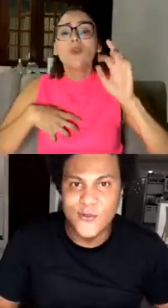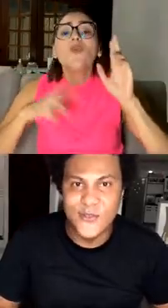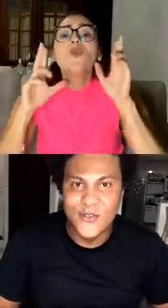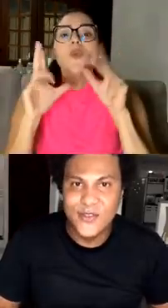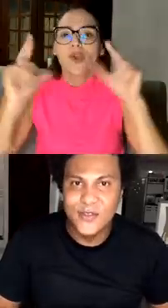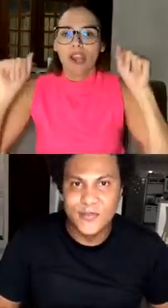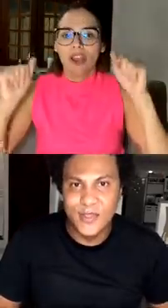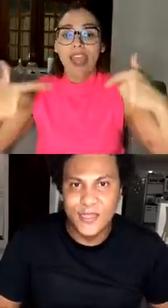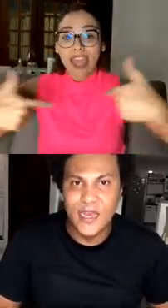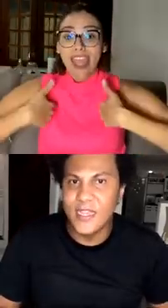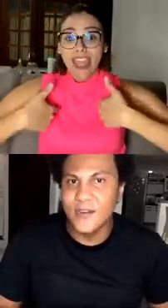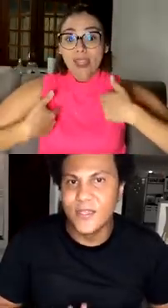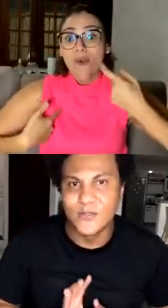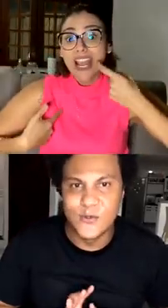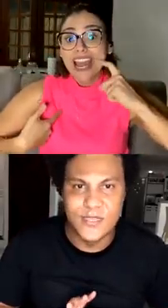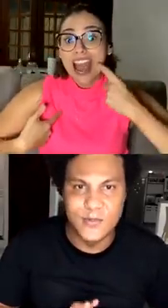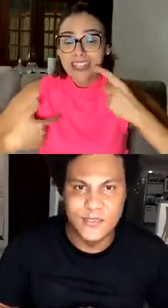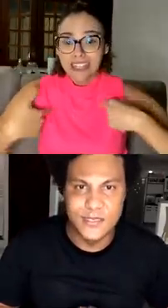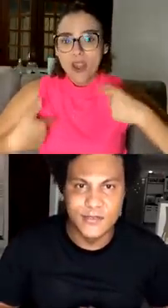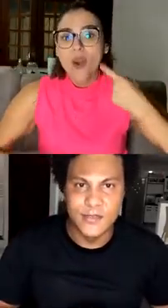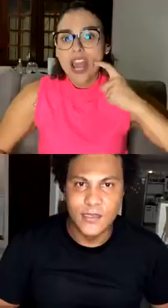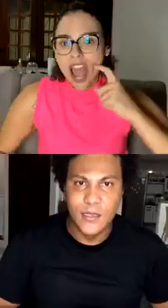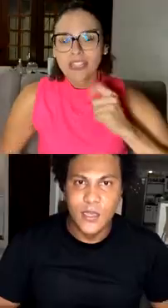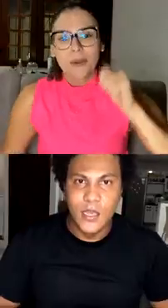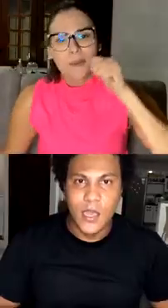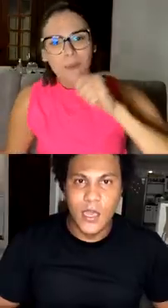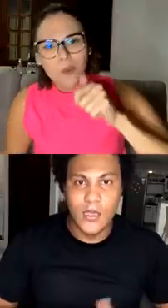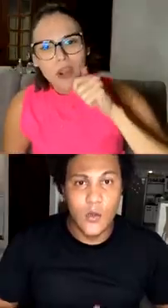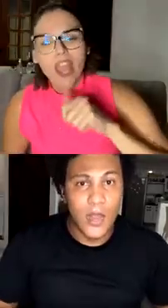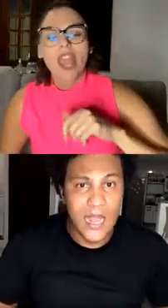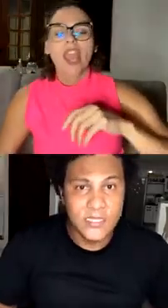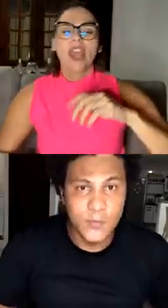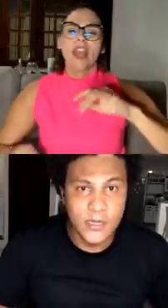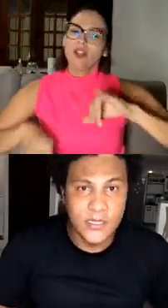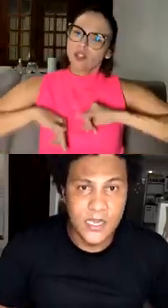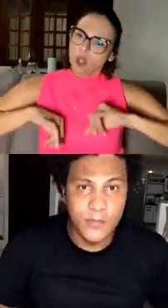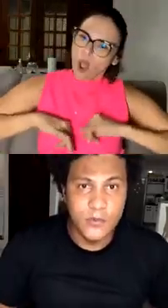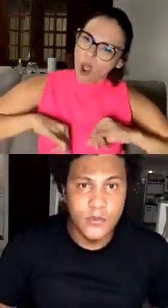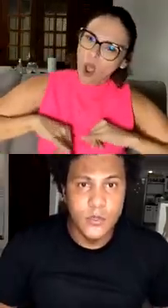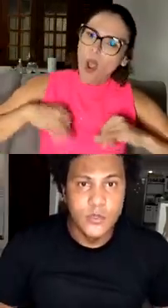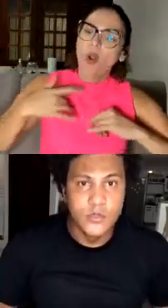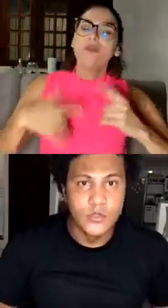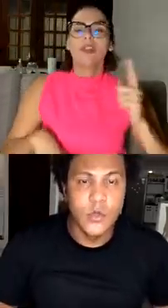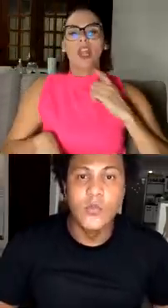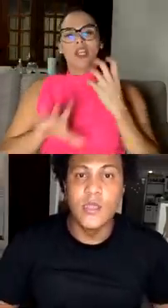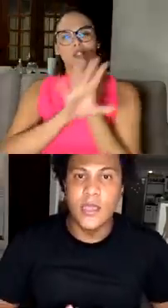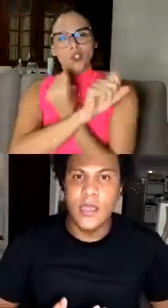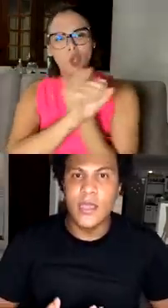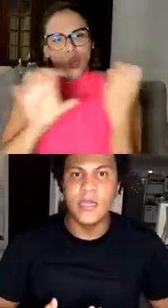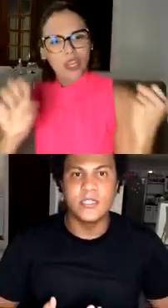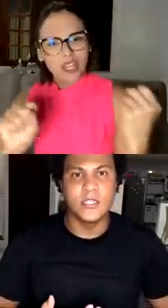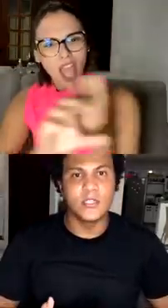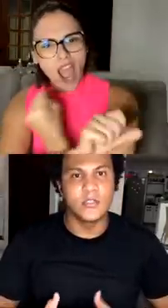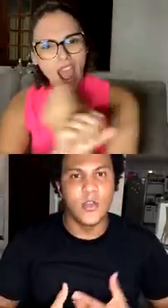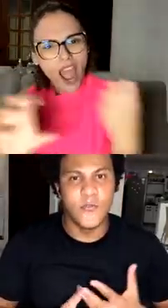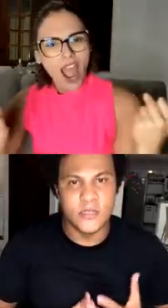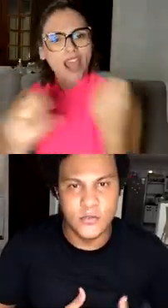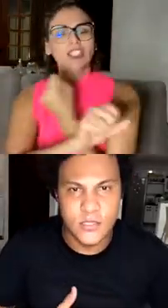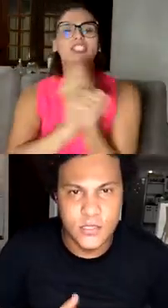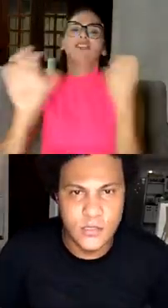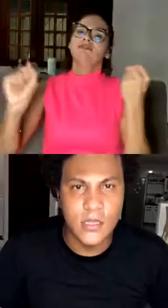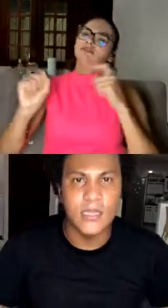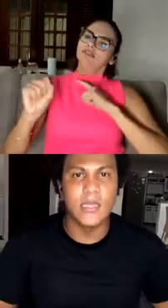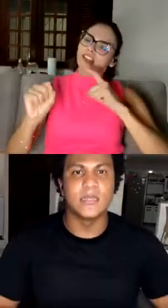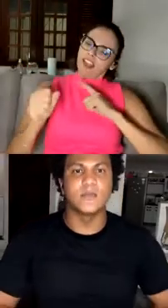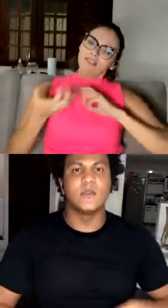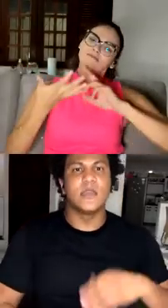é surdo, né? Ele ainda não é surdo. Eu e Graça, por exemplo, sou mulher, a gente sofre as